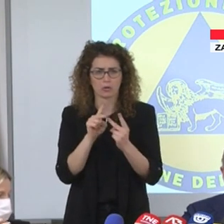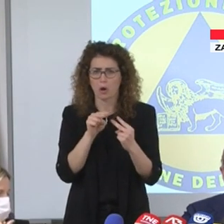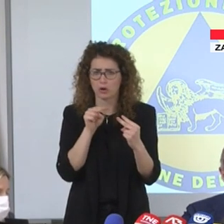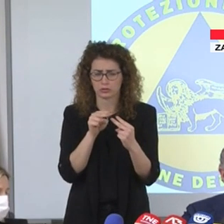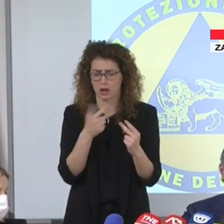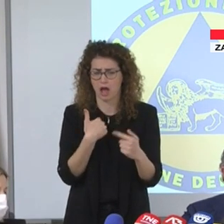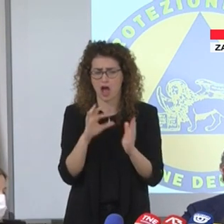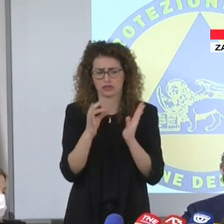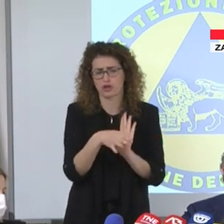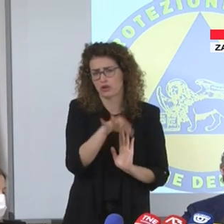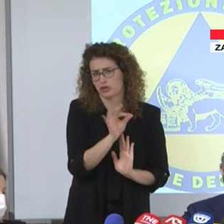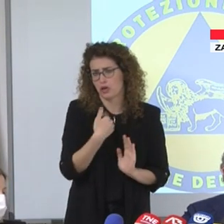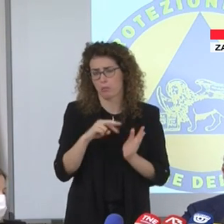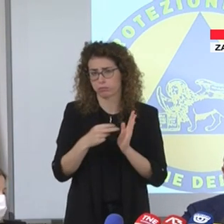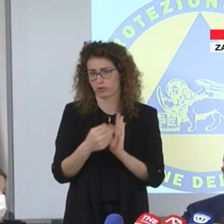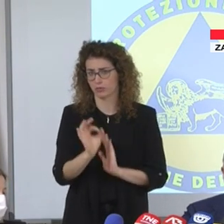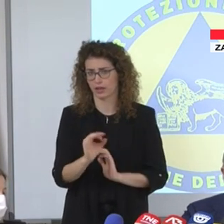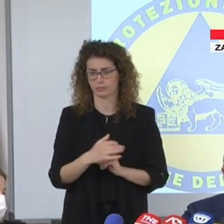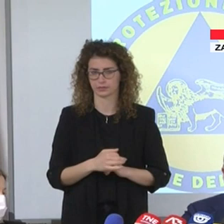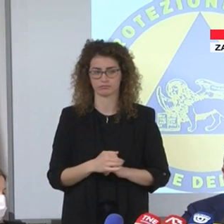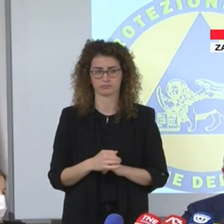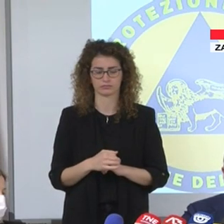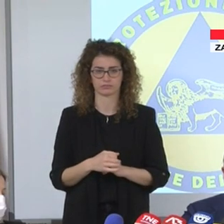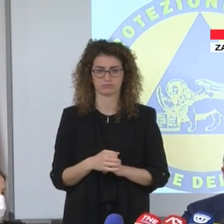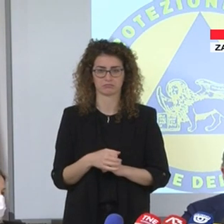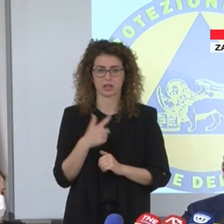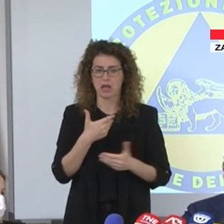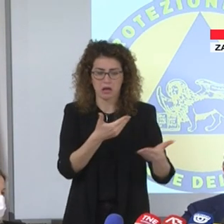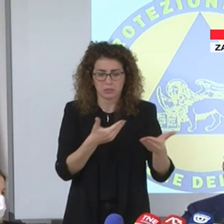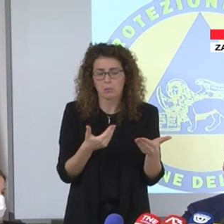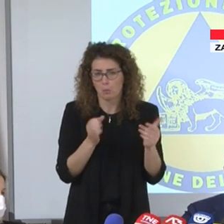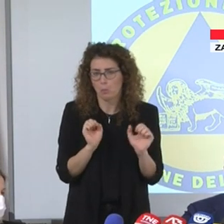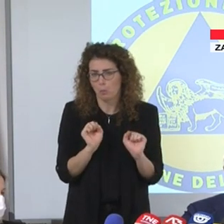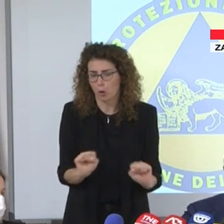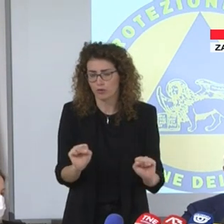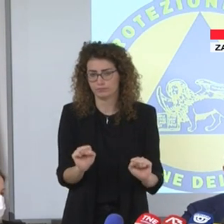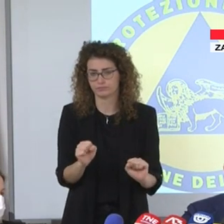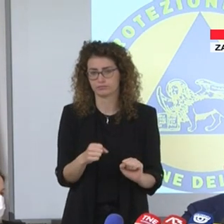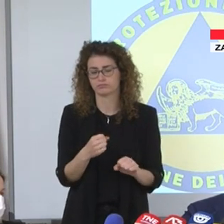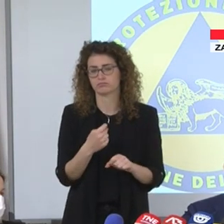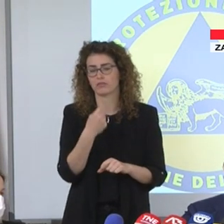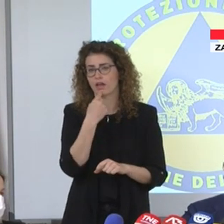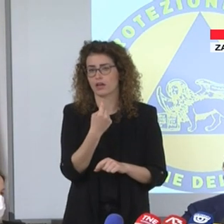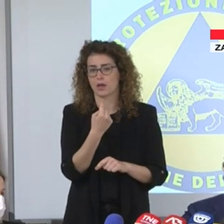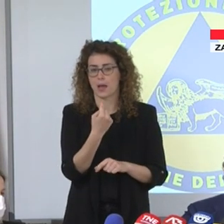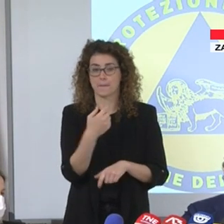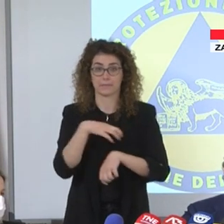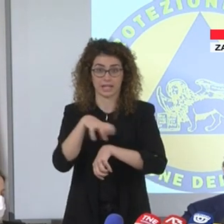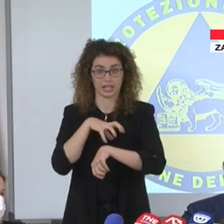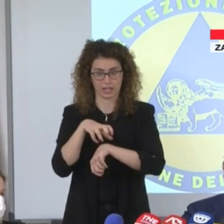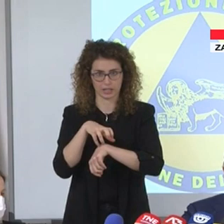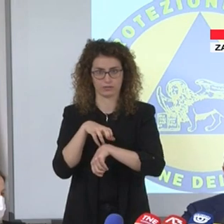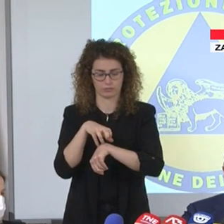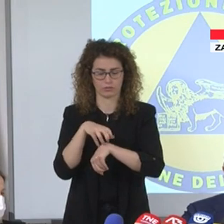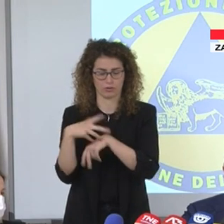problemi. Come sapete io non, per riceverli ricevo. Devo anche dire che abbiamo parlato in più occasioni con il ministro.